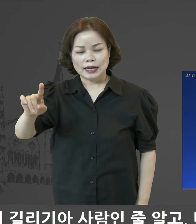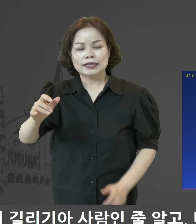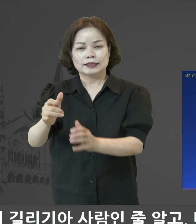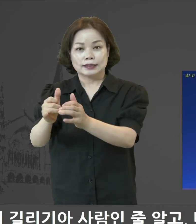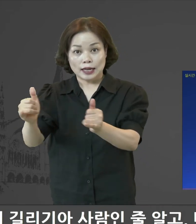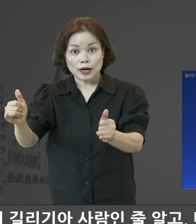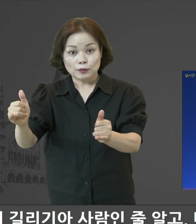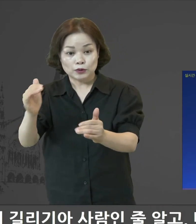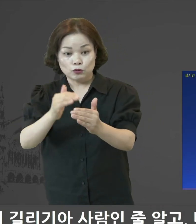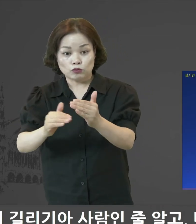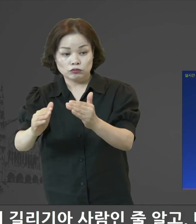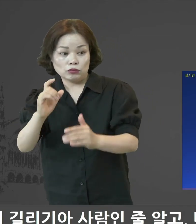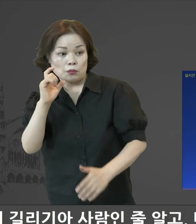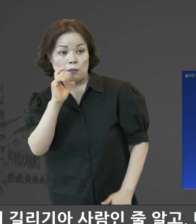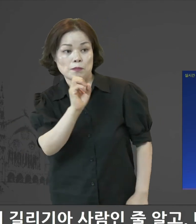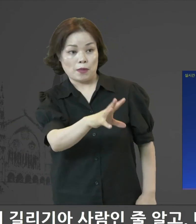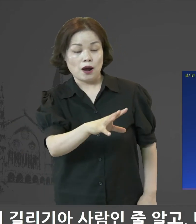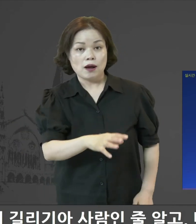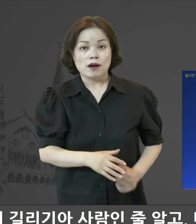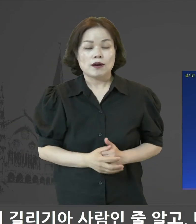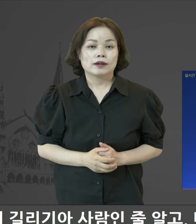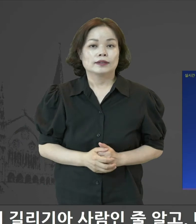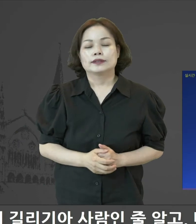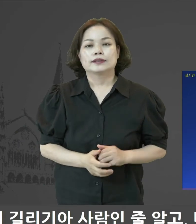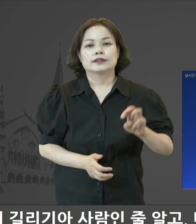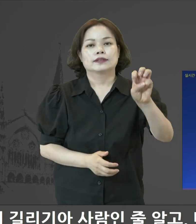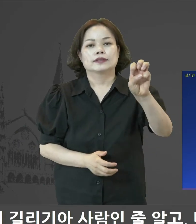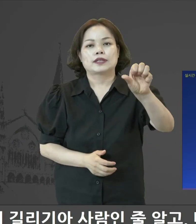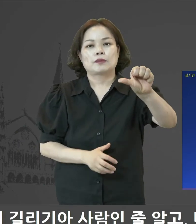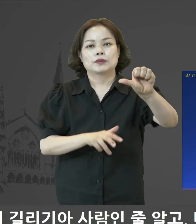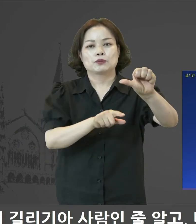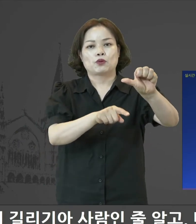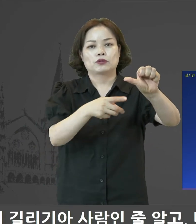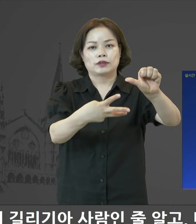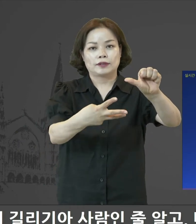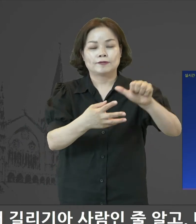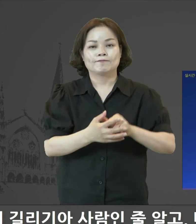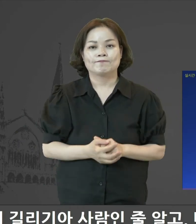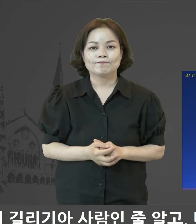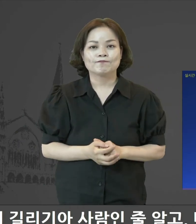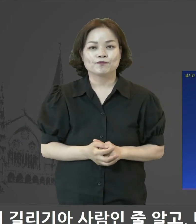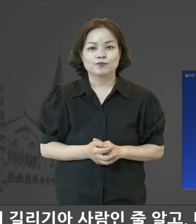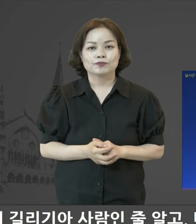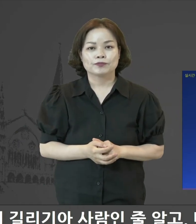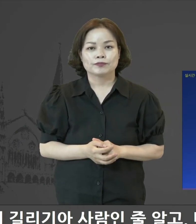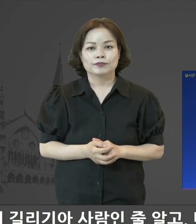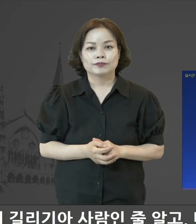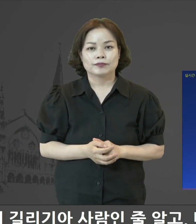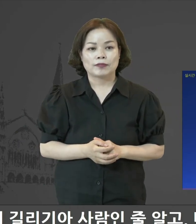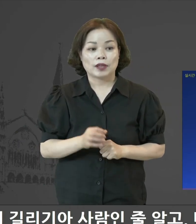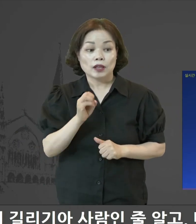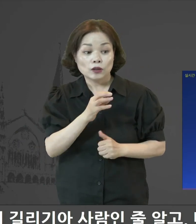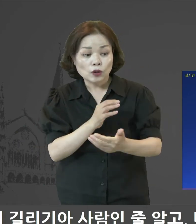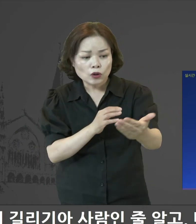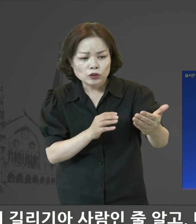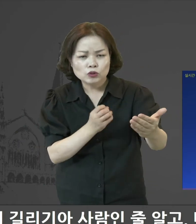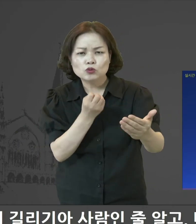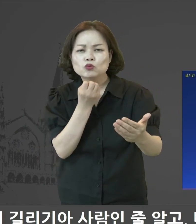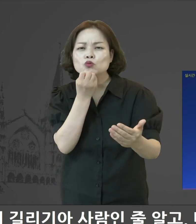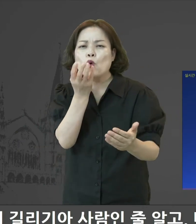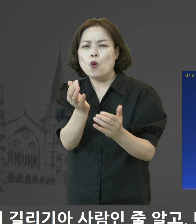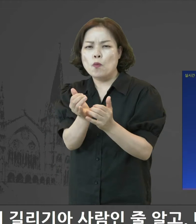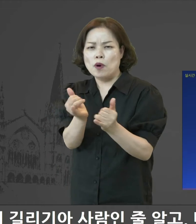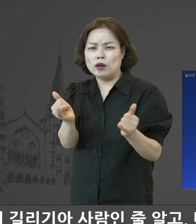그래서 이제 그렇게 얘기하는 거고요. 자, 35절 한번 보십시다. 35절 준비되셨죠? 읽습니다. 이르되 너를 고발하는